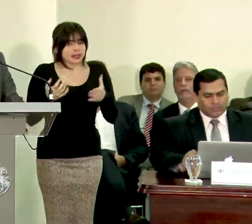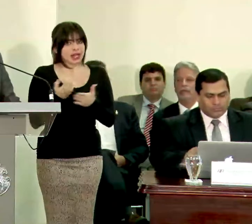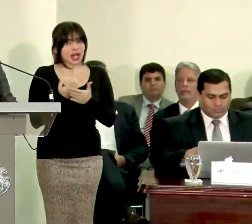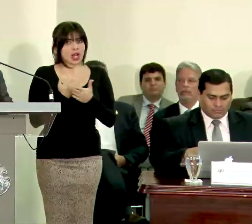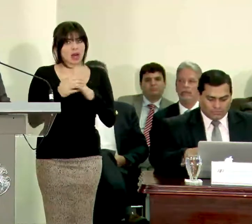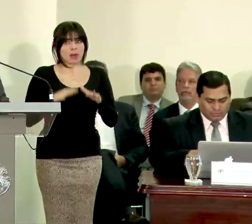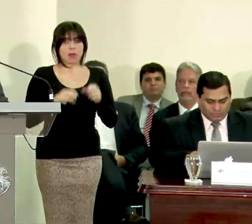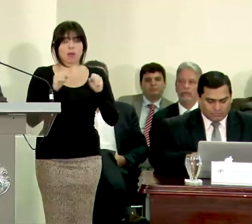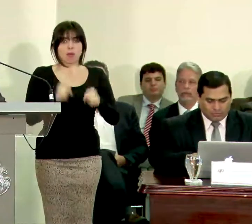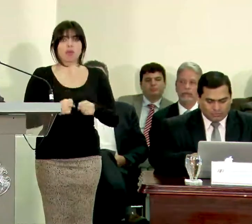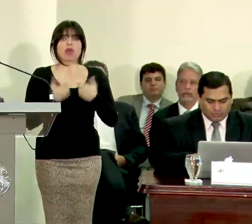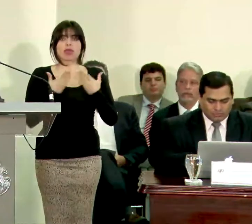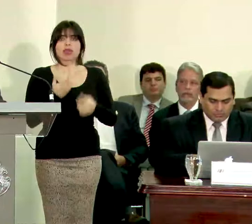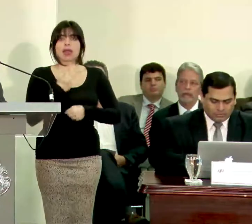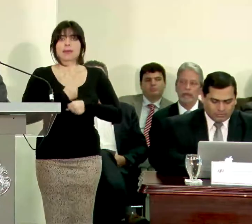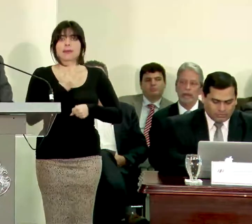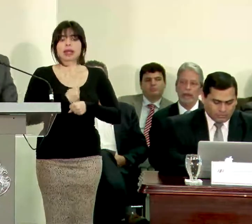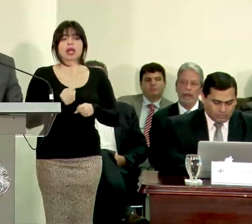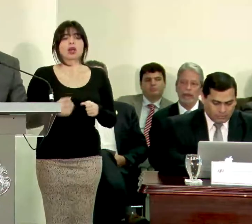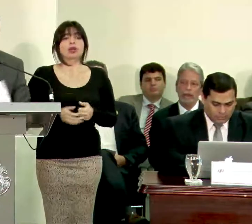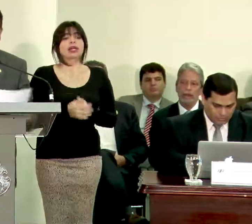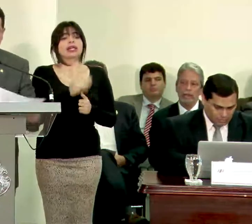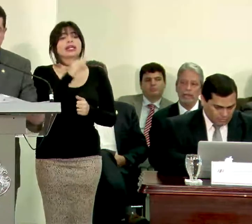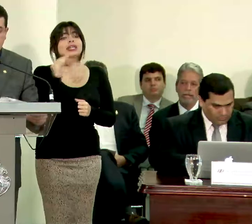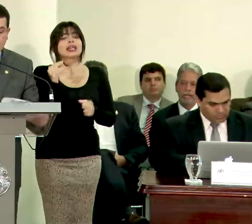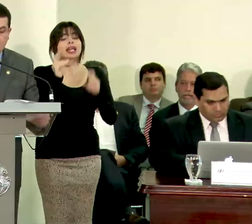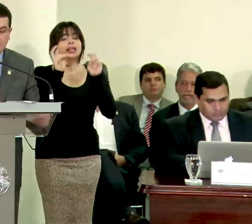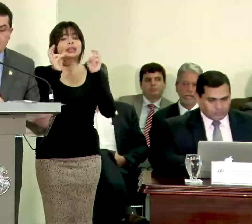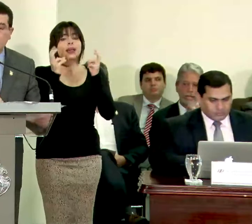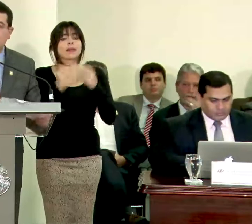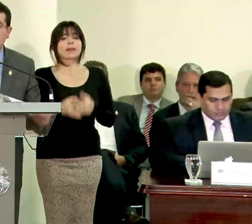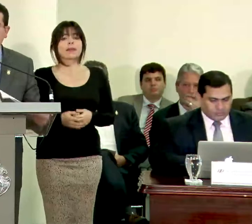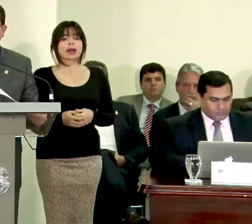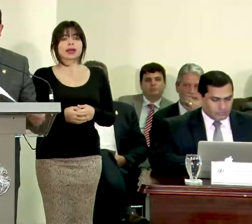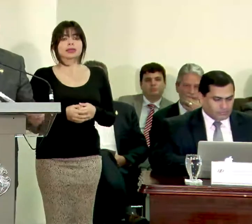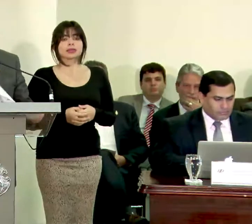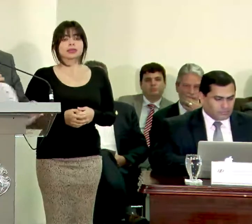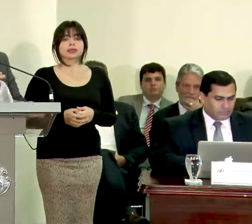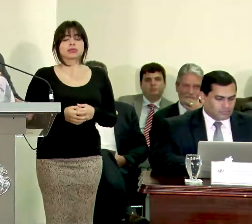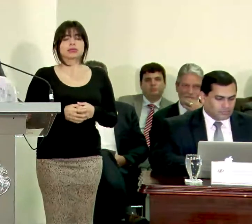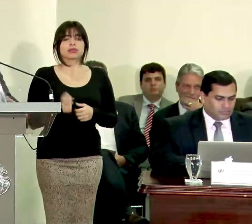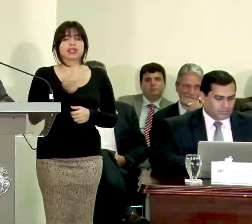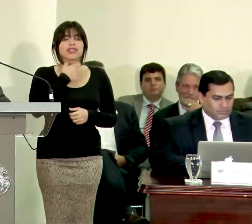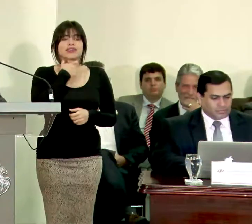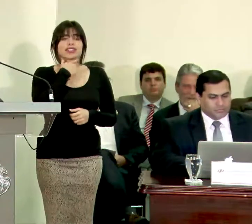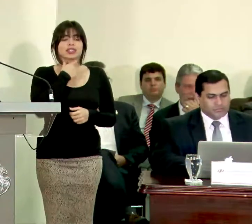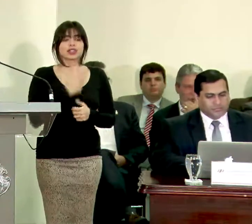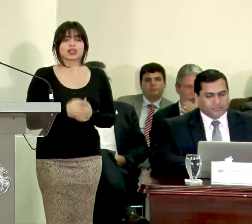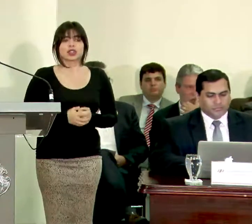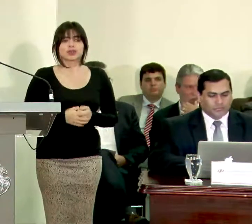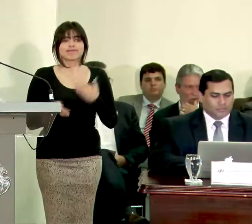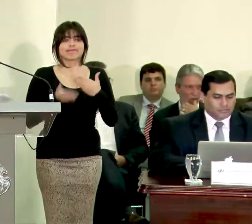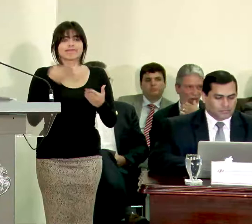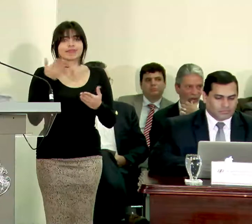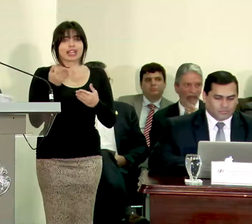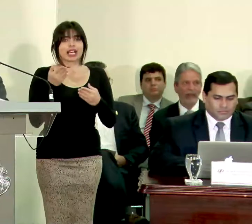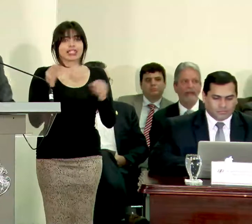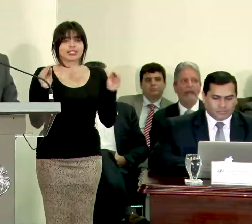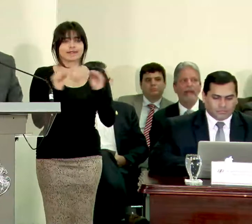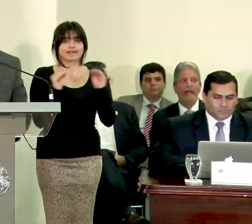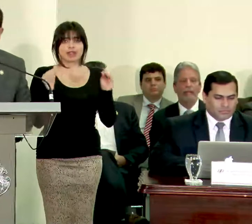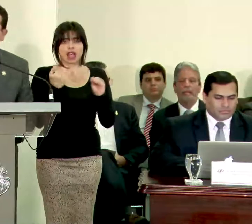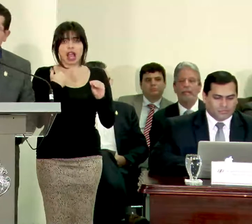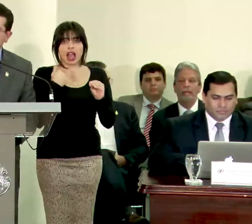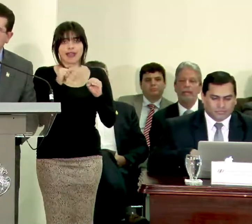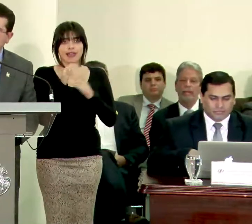económico produzca empleo. Y el tema de la inflación casi nula, la cual